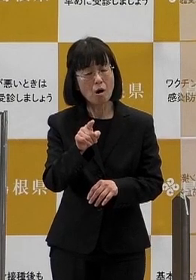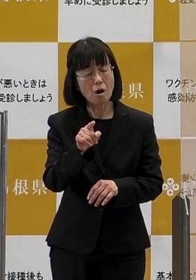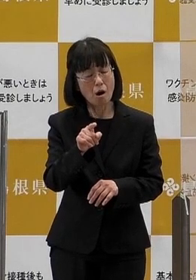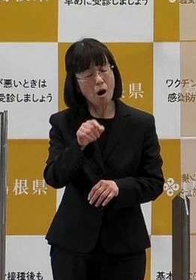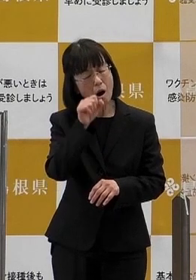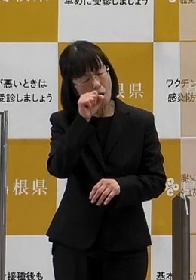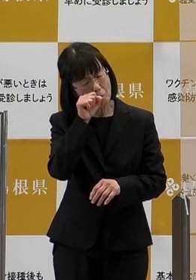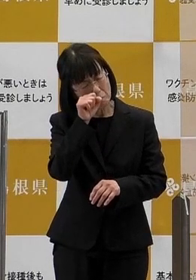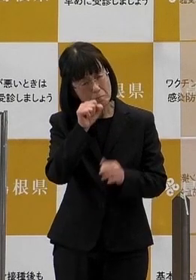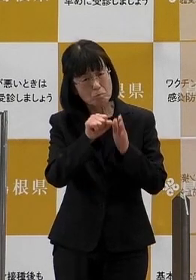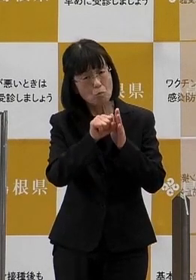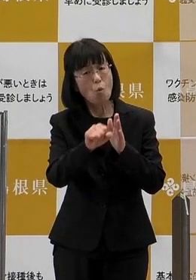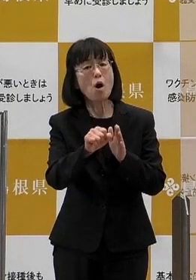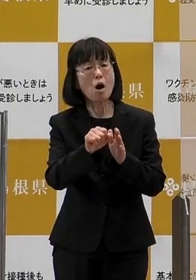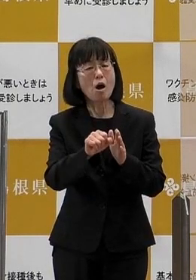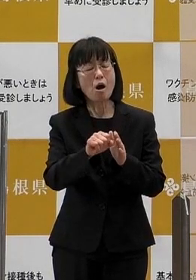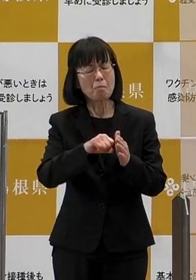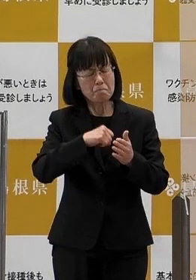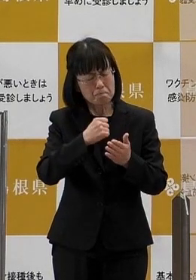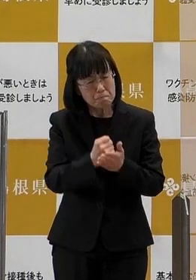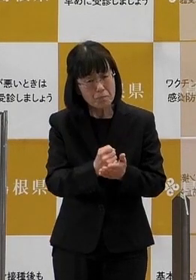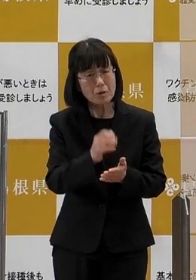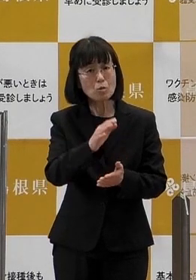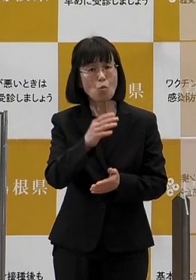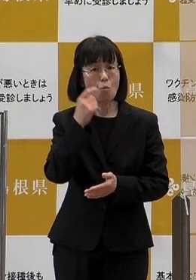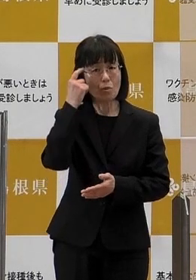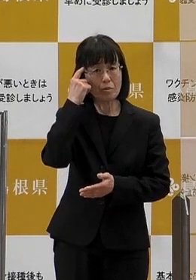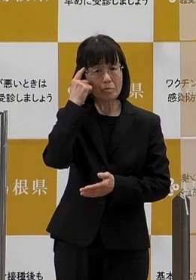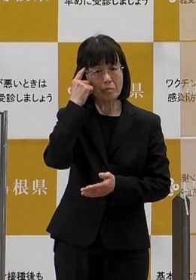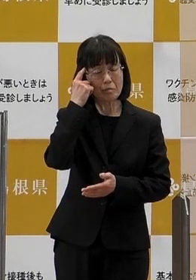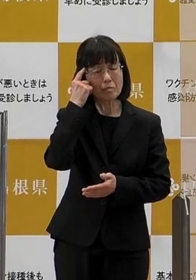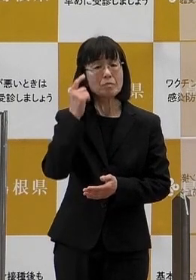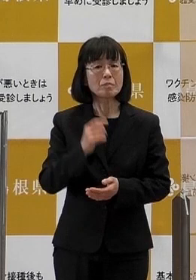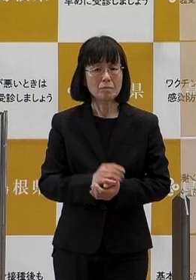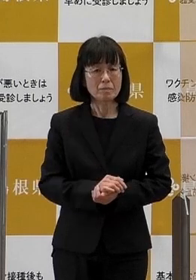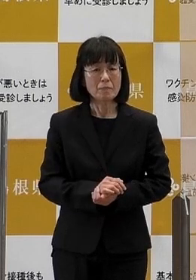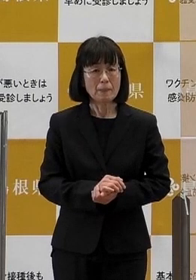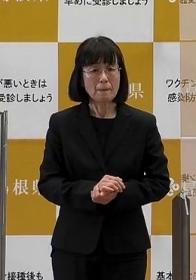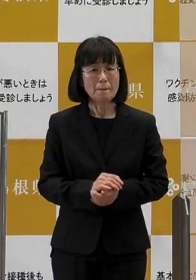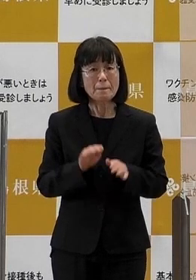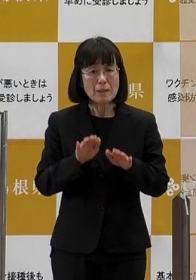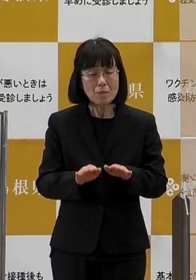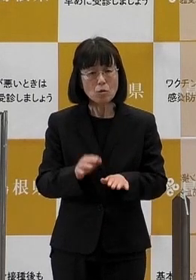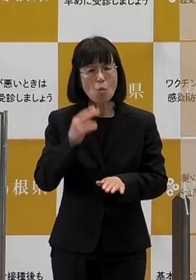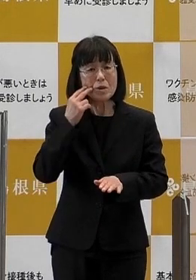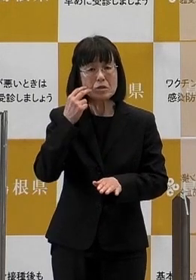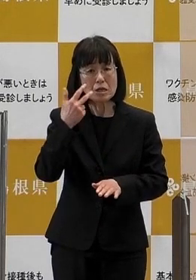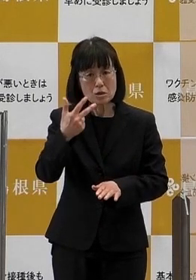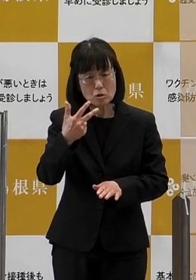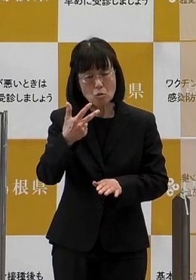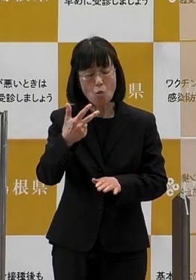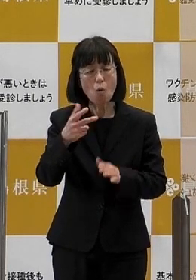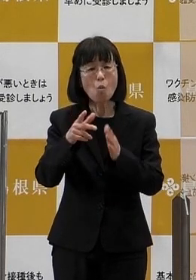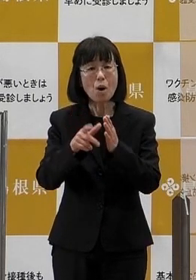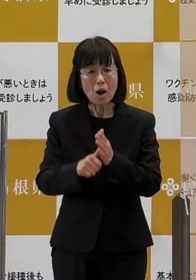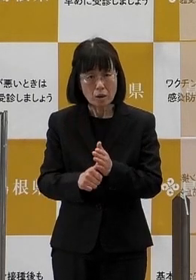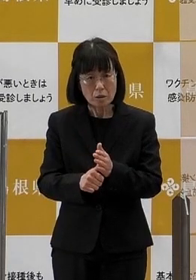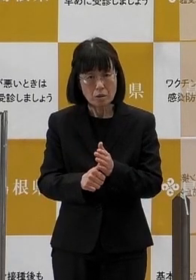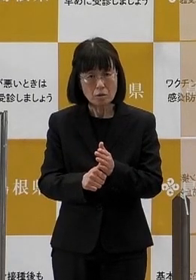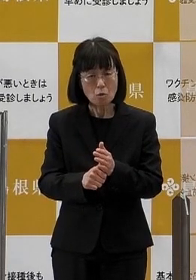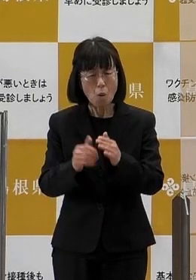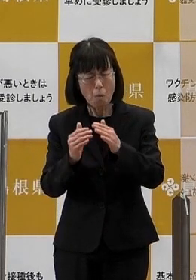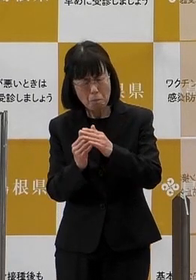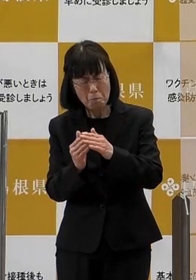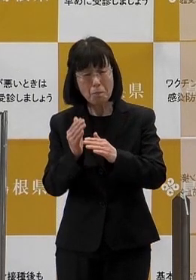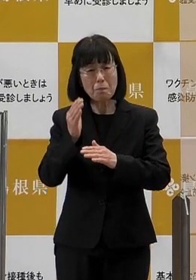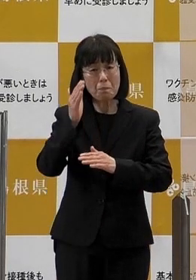言できたと、発揮できた状況ですけど、今の松江市さんの数字というのはそれを大幅に上